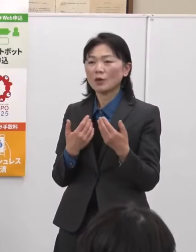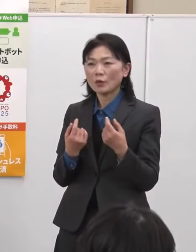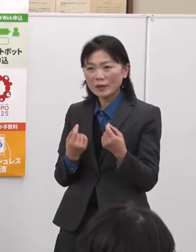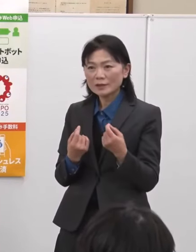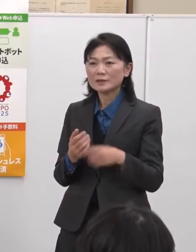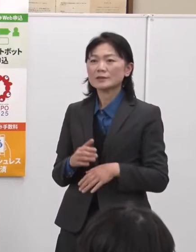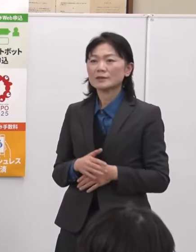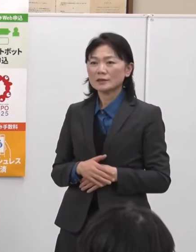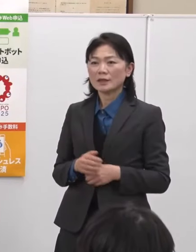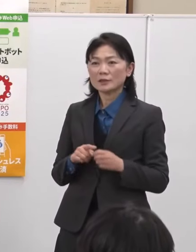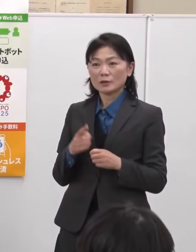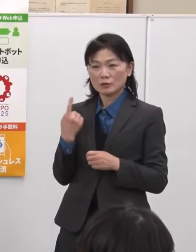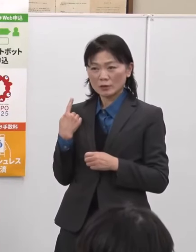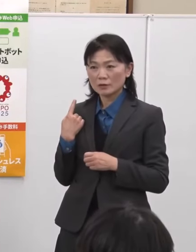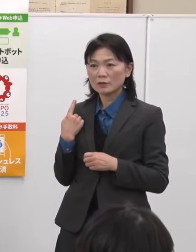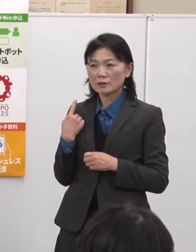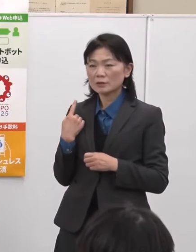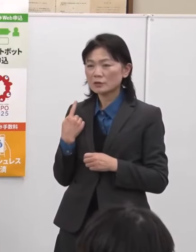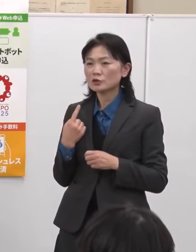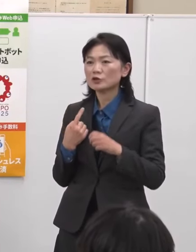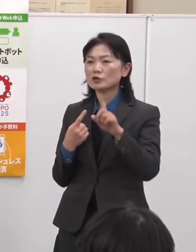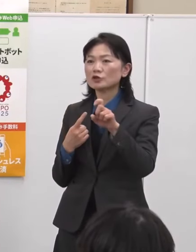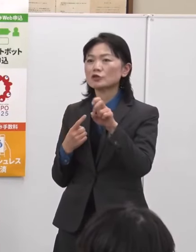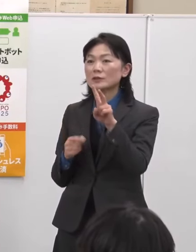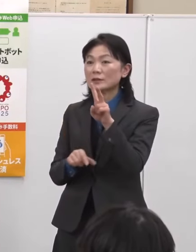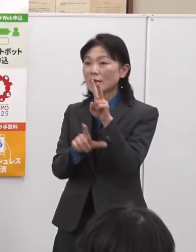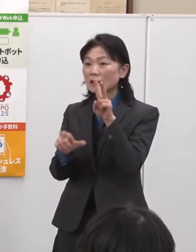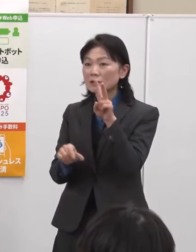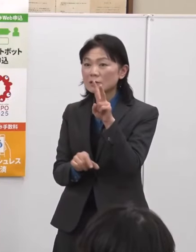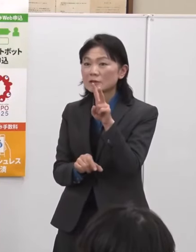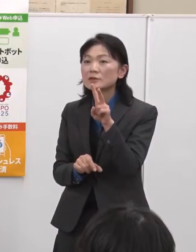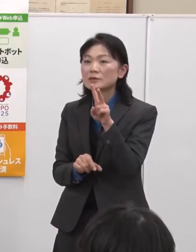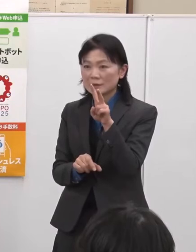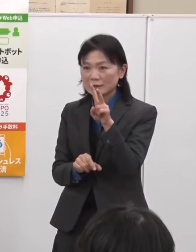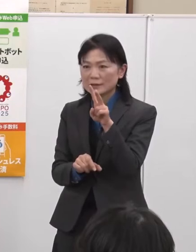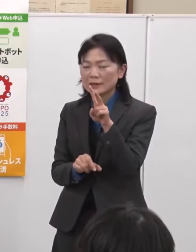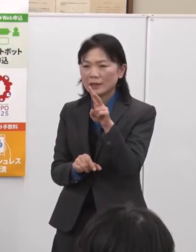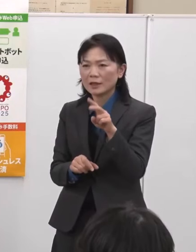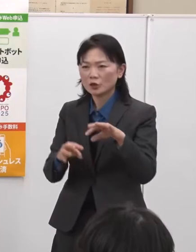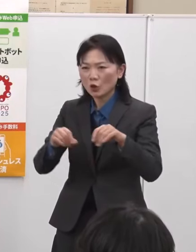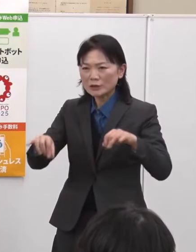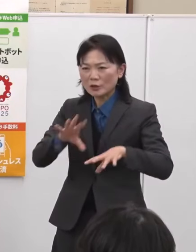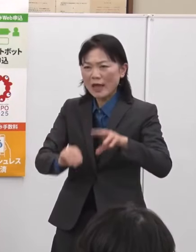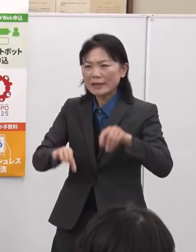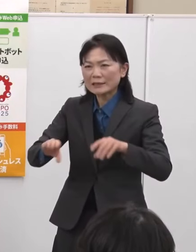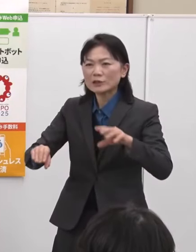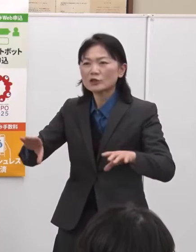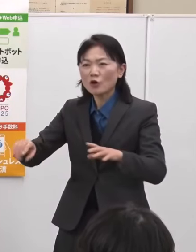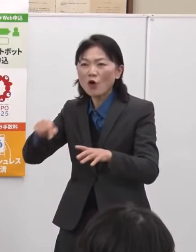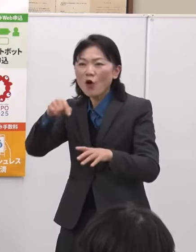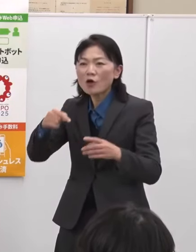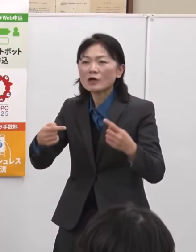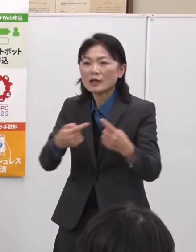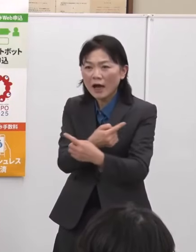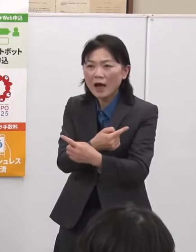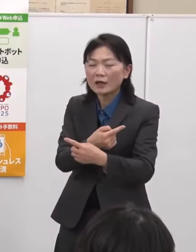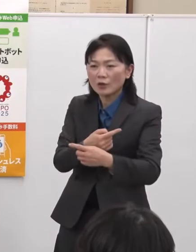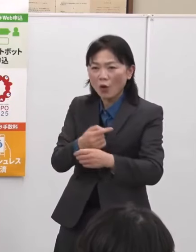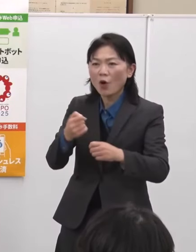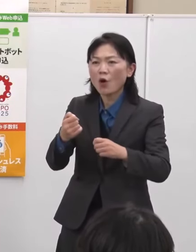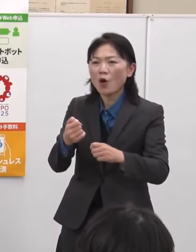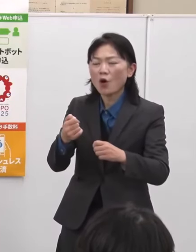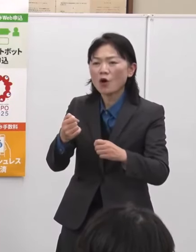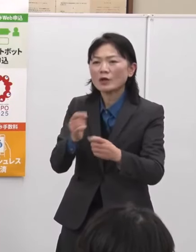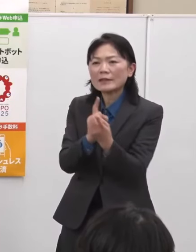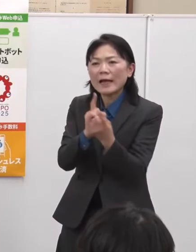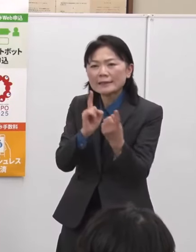今回昨年の12月ですかね、液状化対策工事が IR 区域 の、 液状化